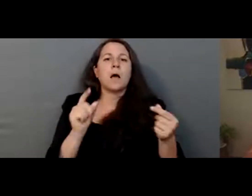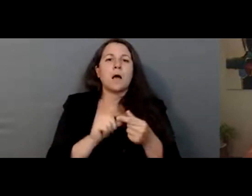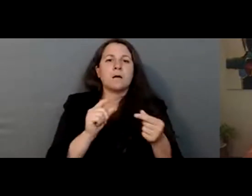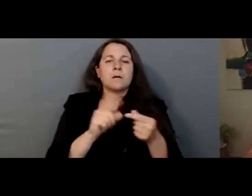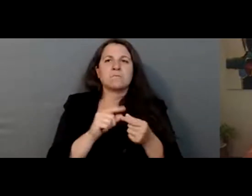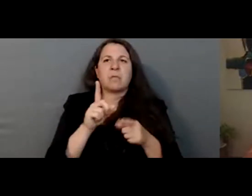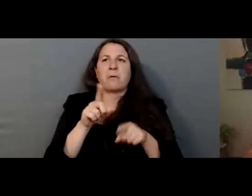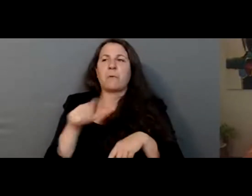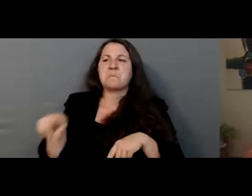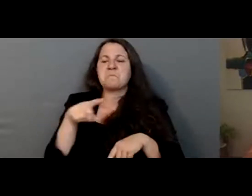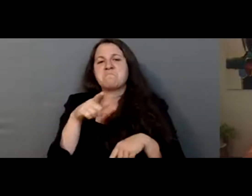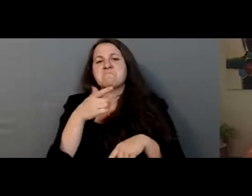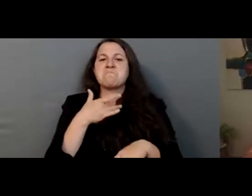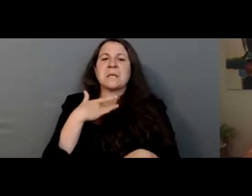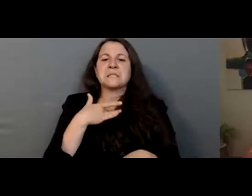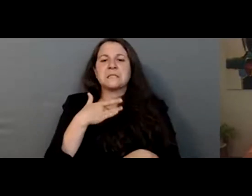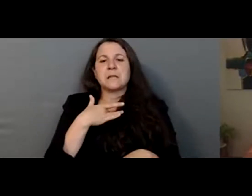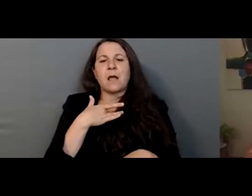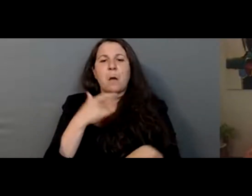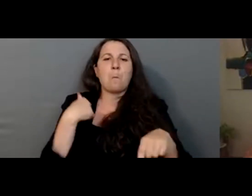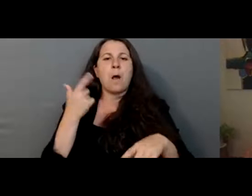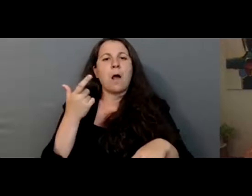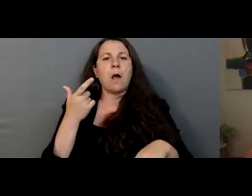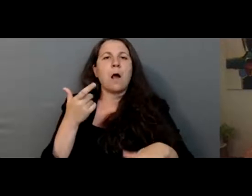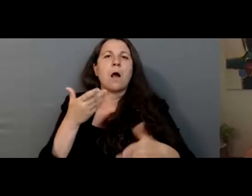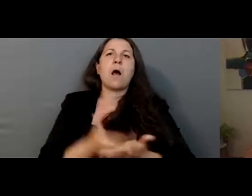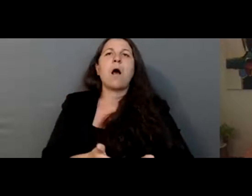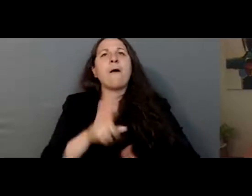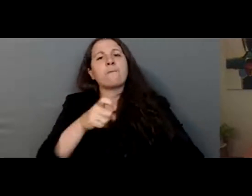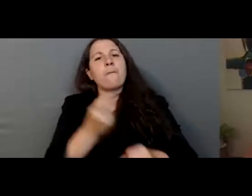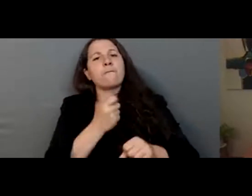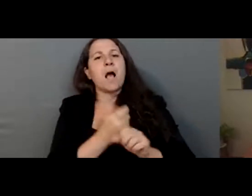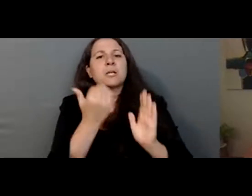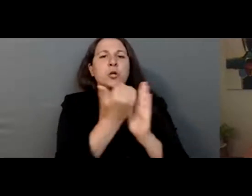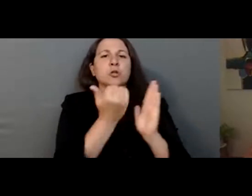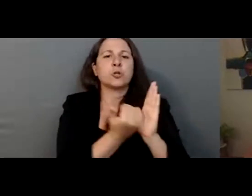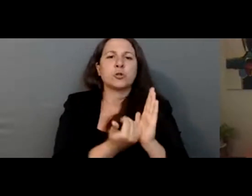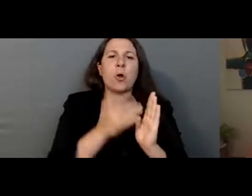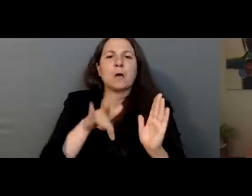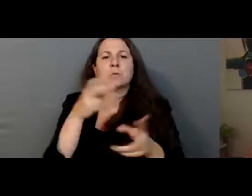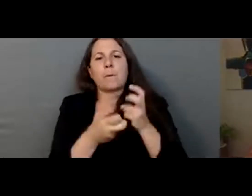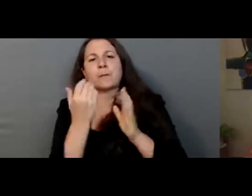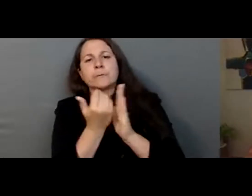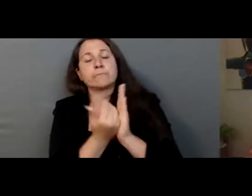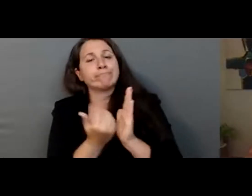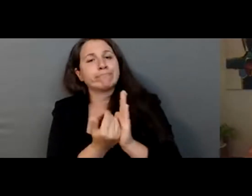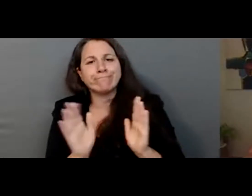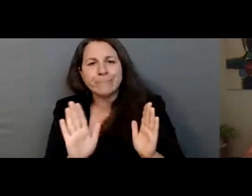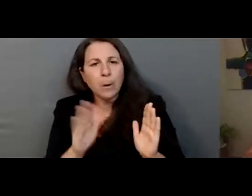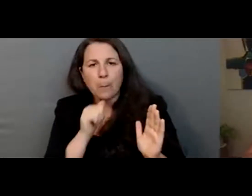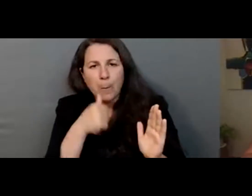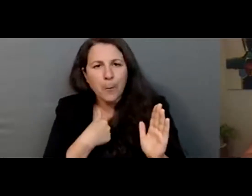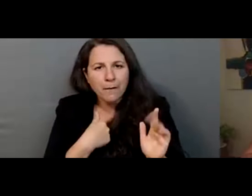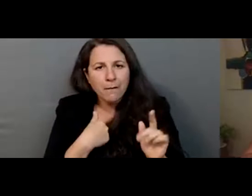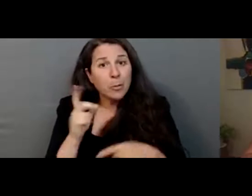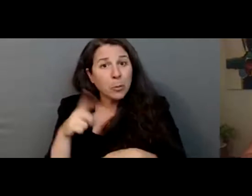avoir l'impression que j'arrive là en disant « voici ce qu'il faut faire, voici le problème », puis des gens qui se battent depuis très, très, très longtemps. Donc,